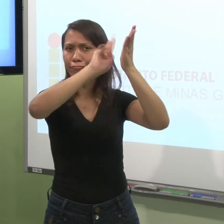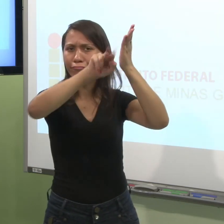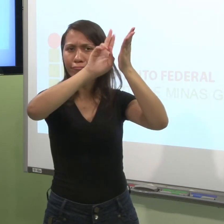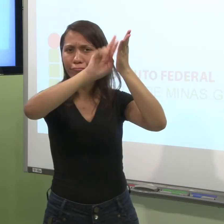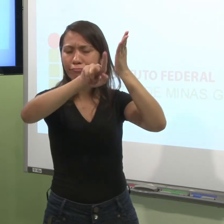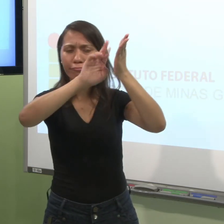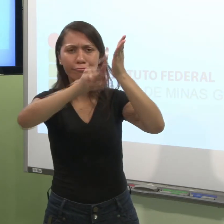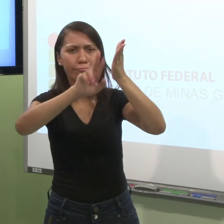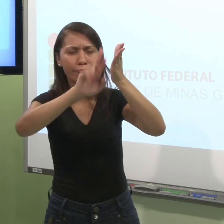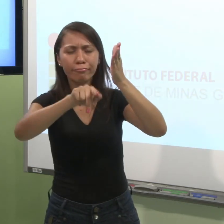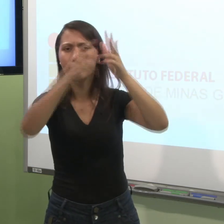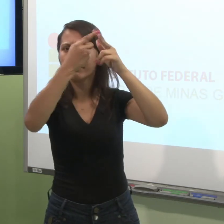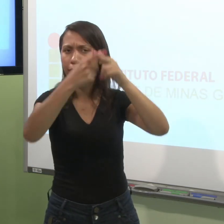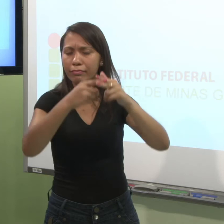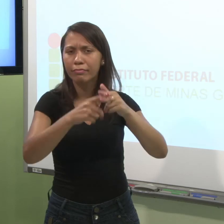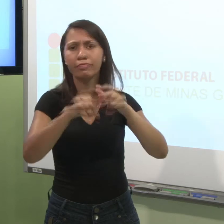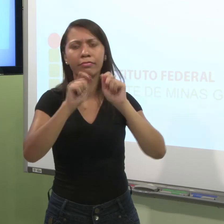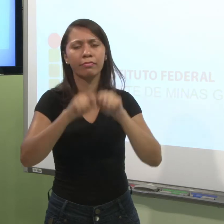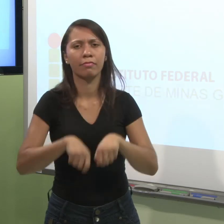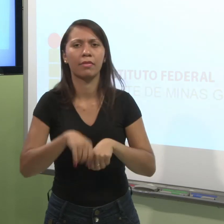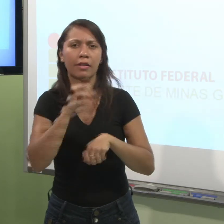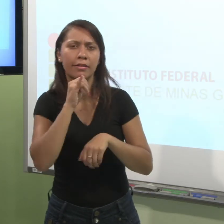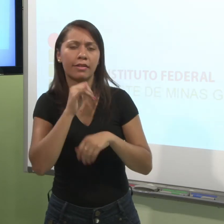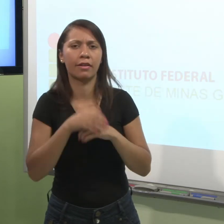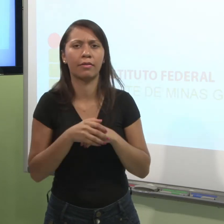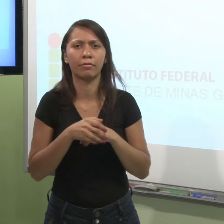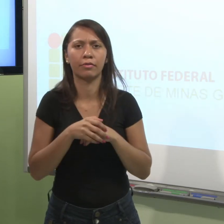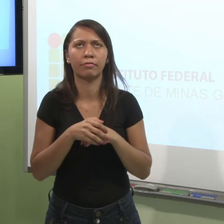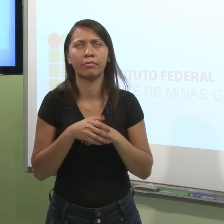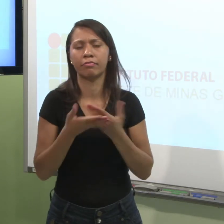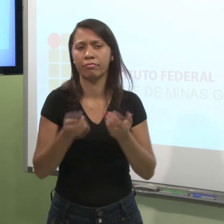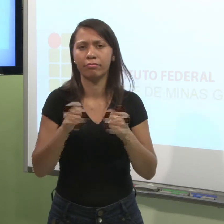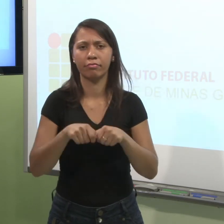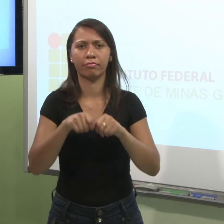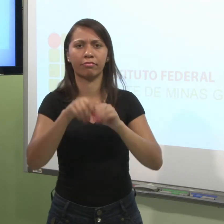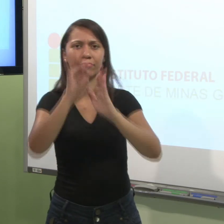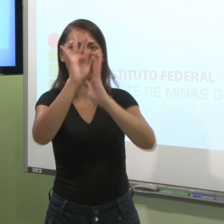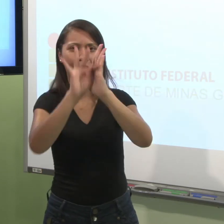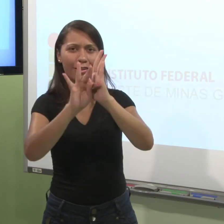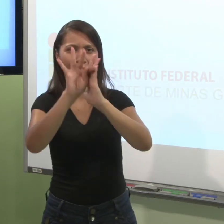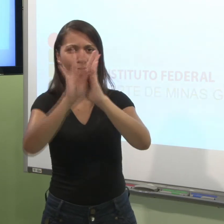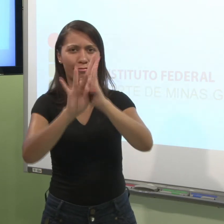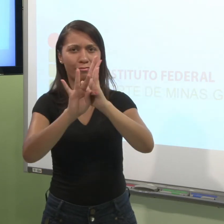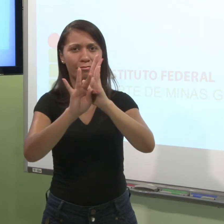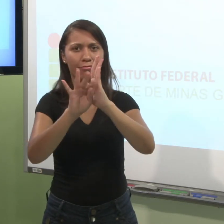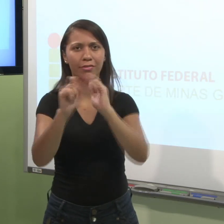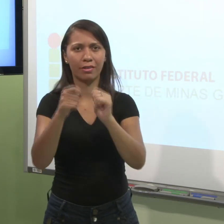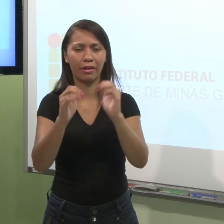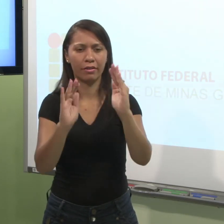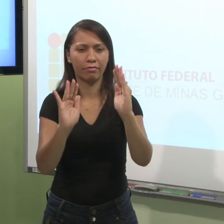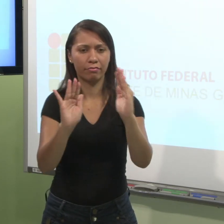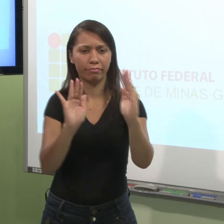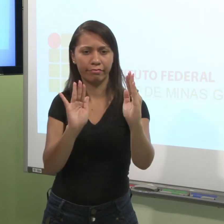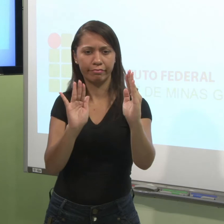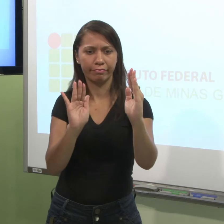formatação. Vocês podem posicionar o texto da célula em diferentes posições: superior,